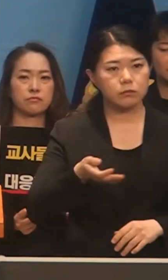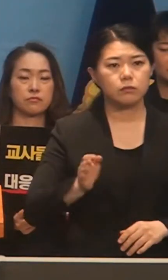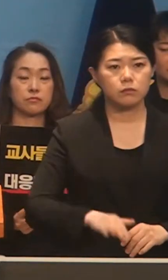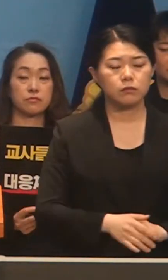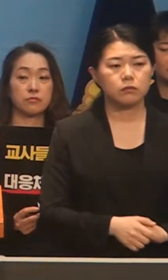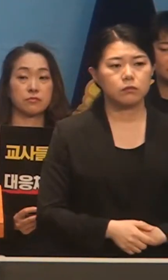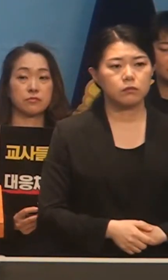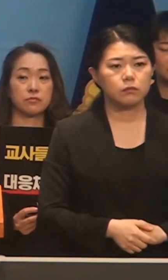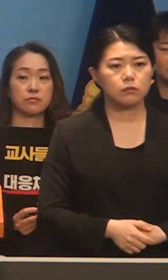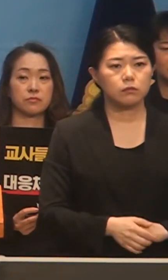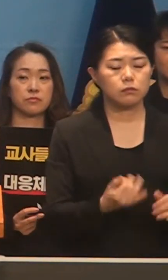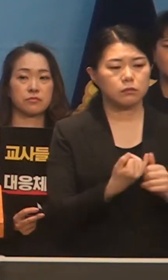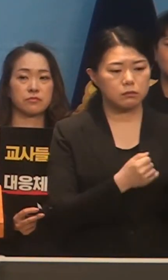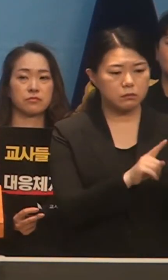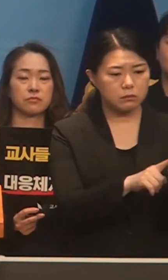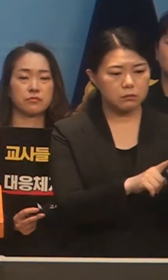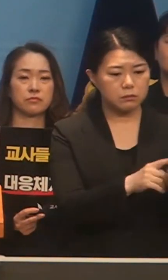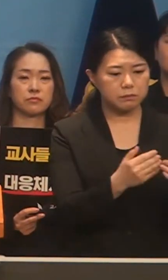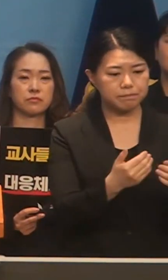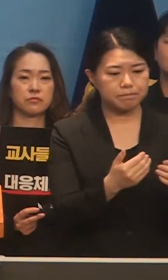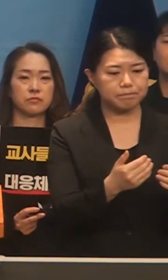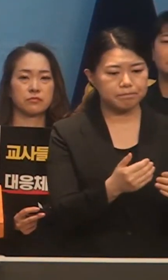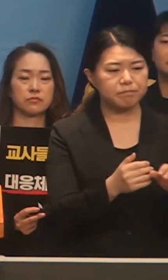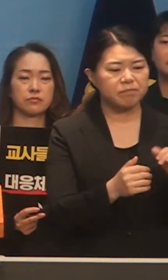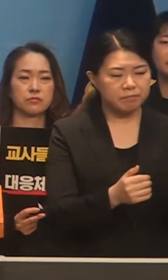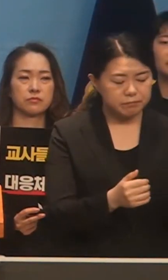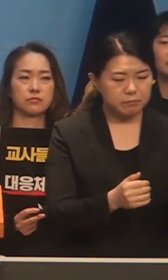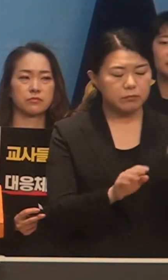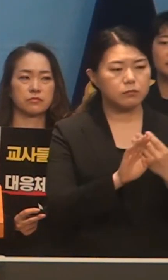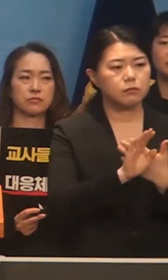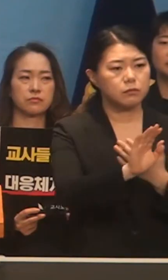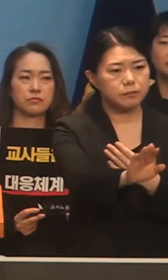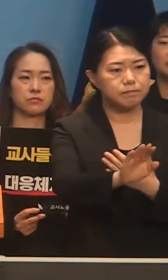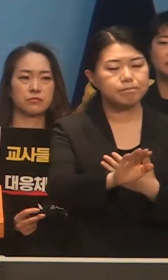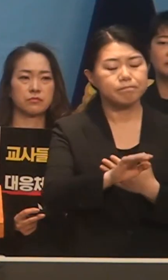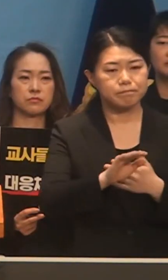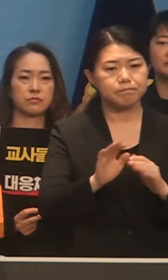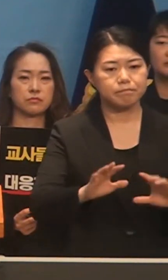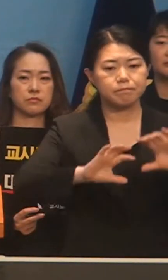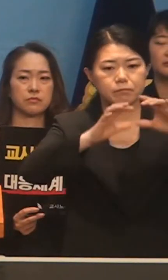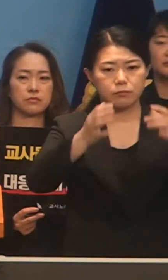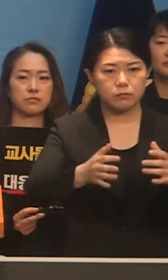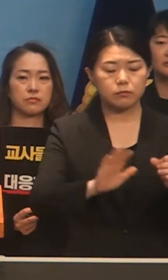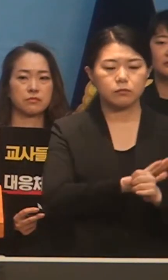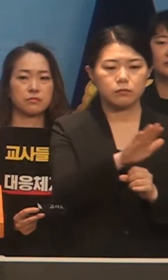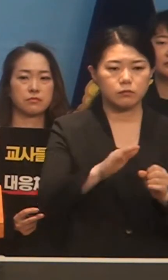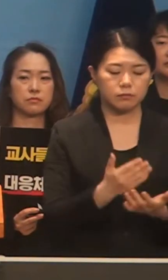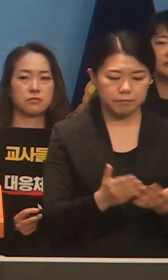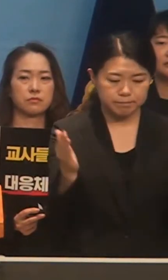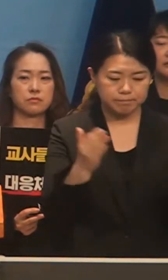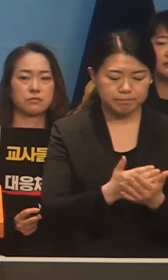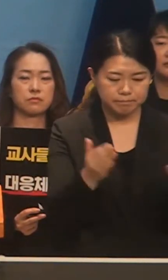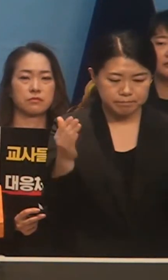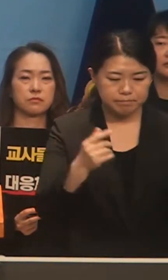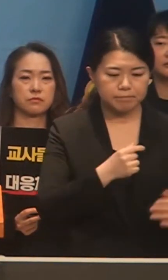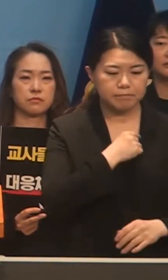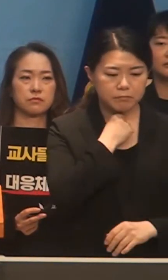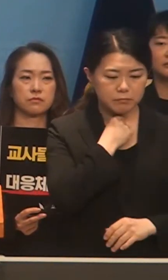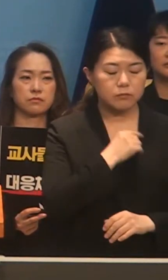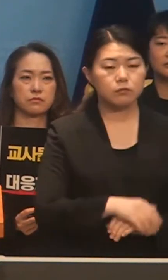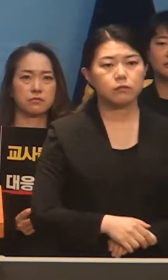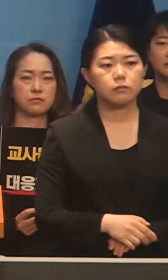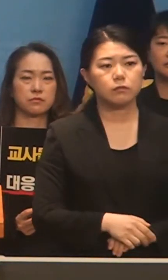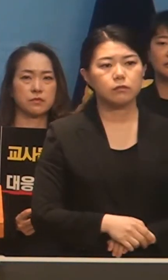그럼에도 남편이 떠나가면서 가르쳐준 세상에 대한 사랑을 베풀고 나누며 살아가도록